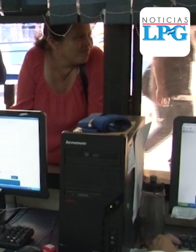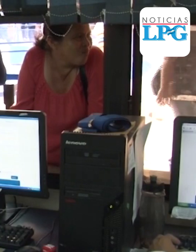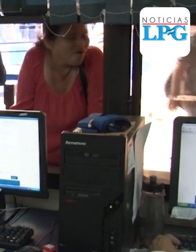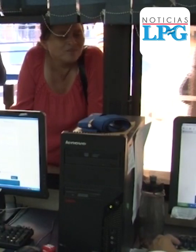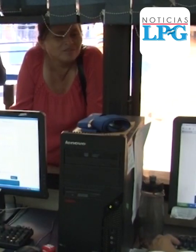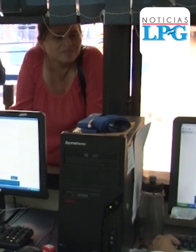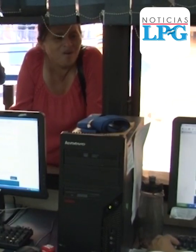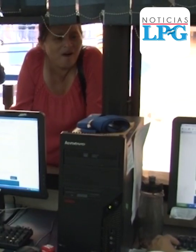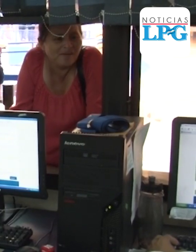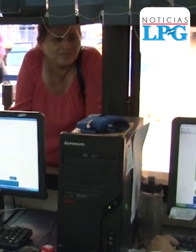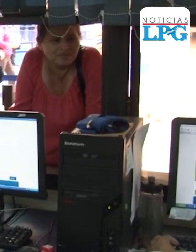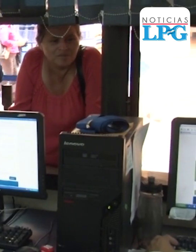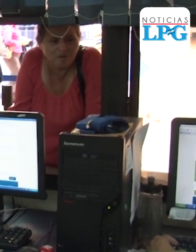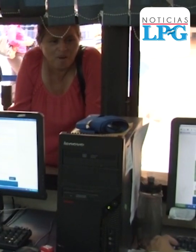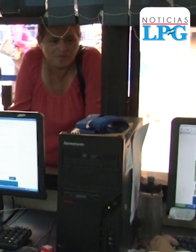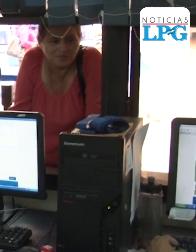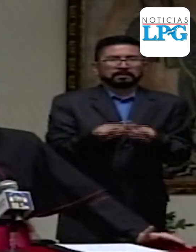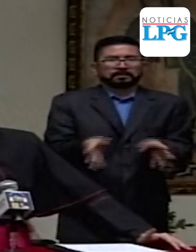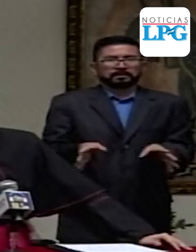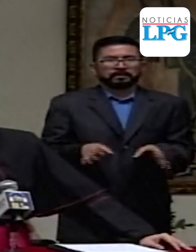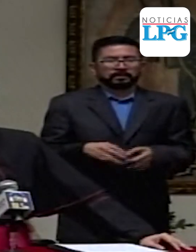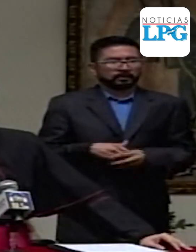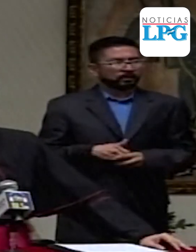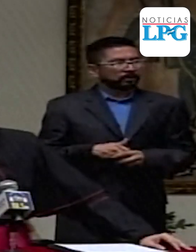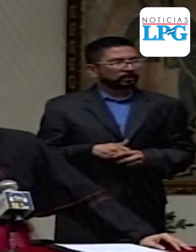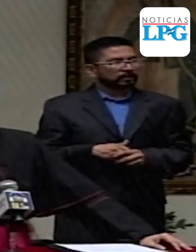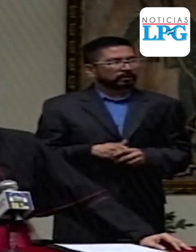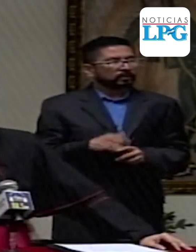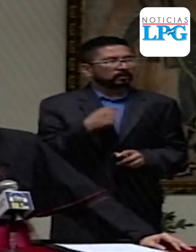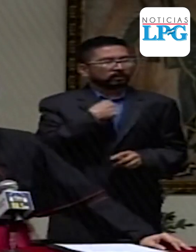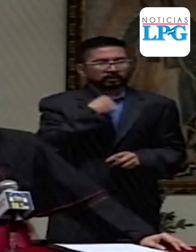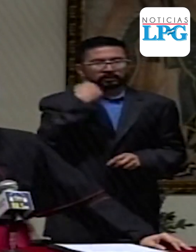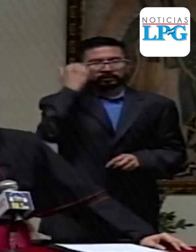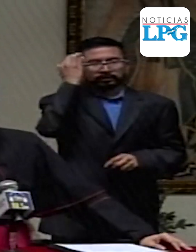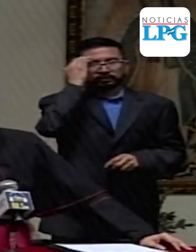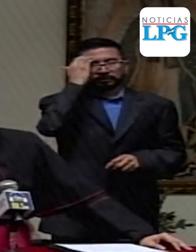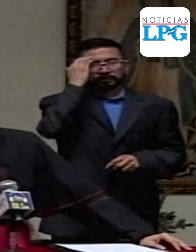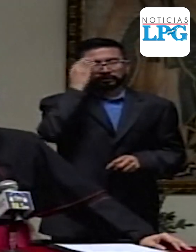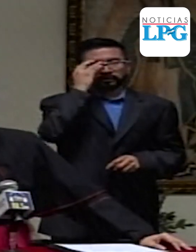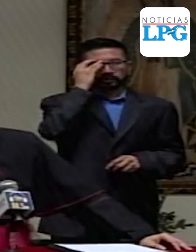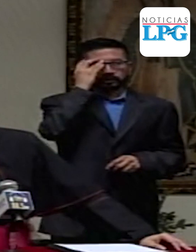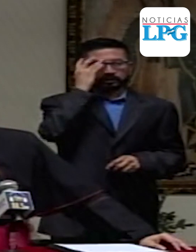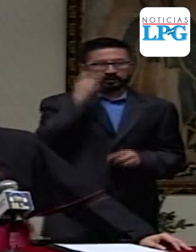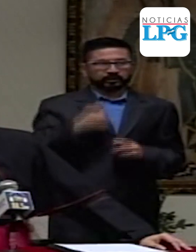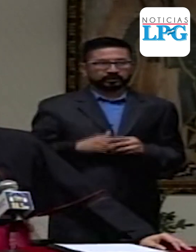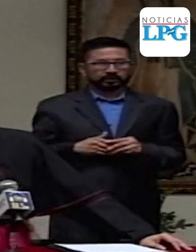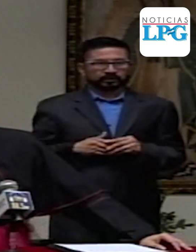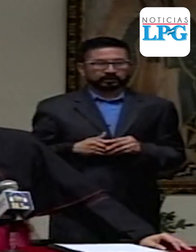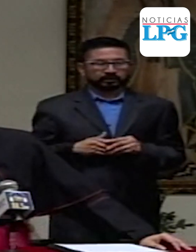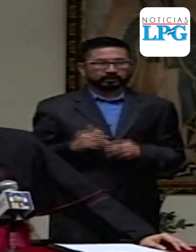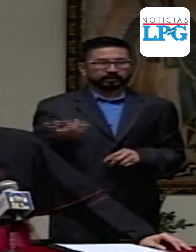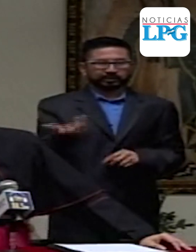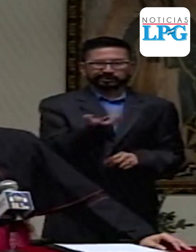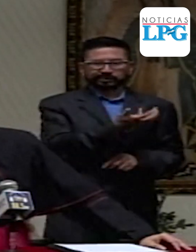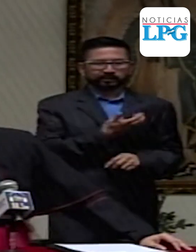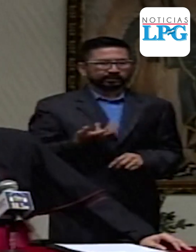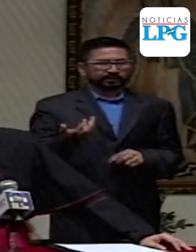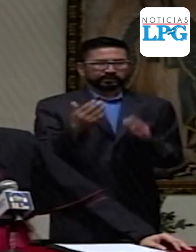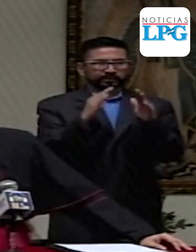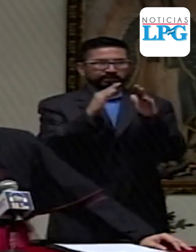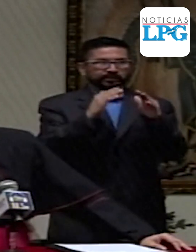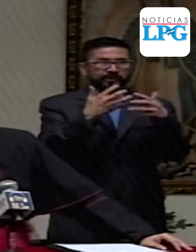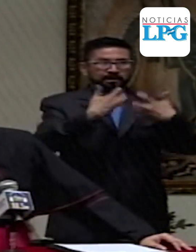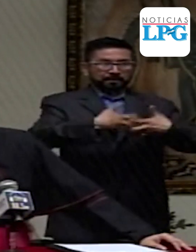ahorrado por los trabajadores. Yo tengo entendido que las casas que manejan